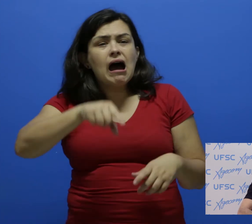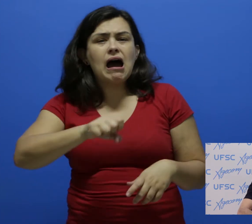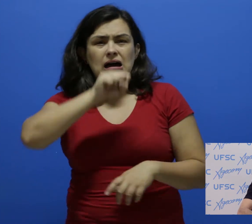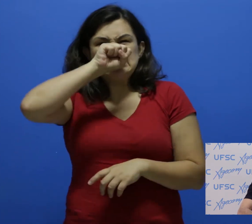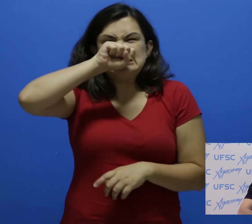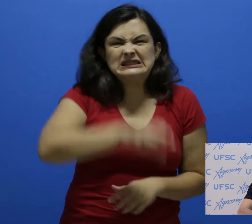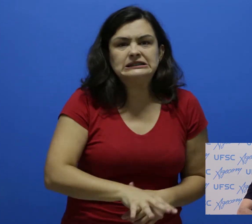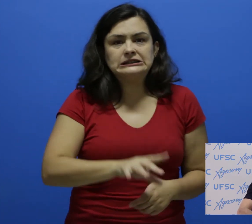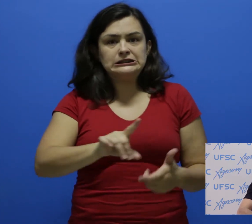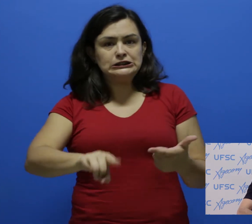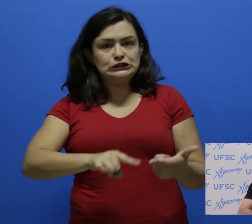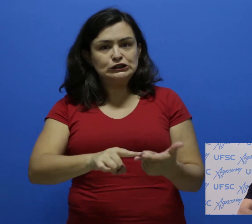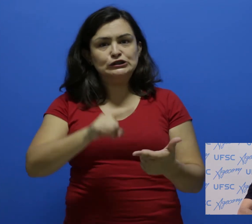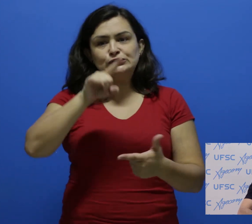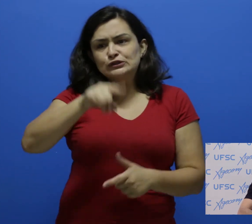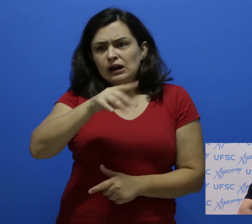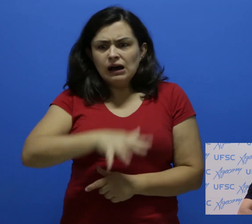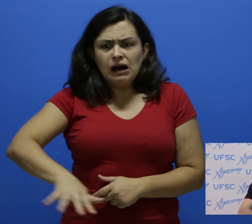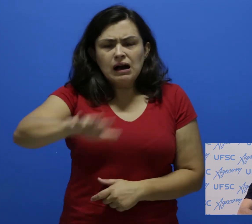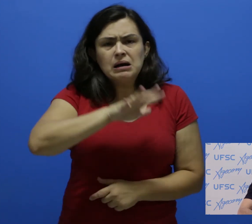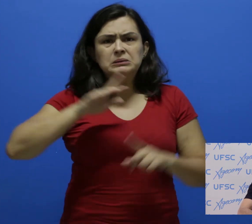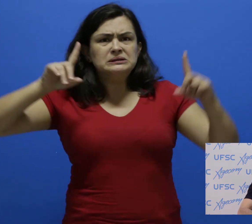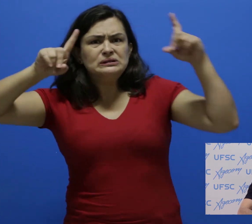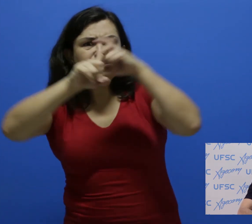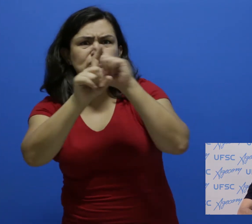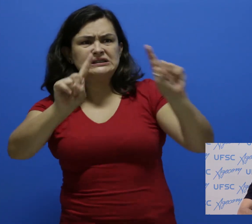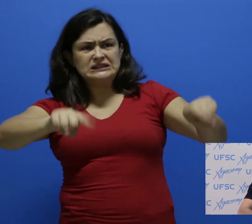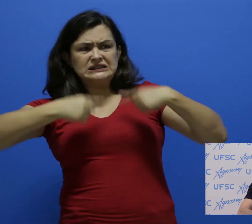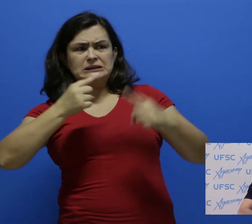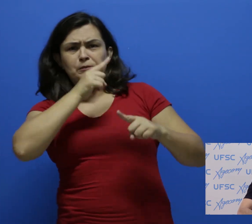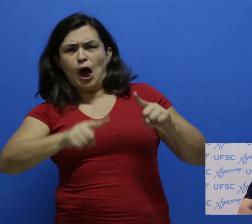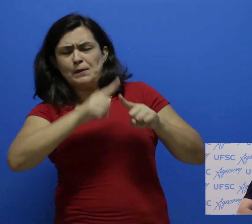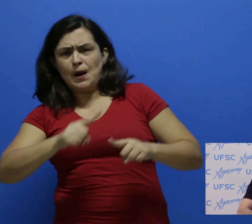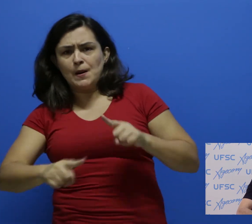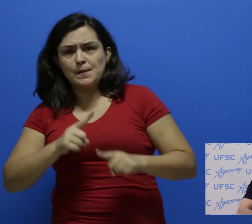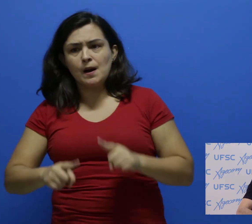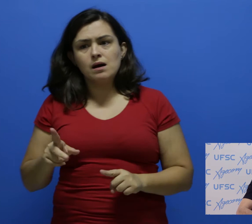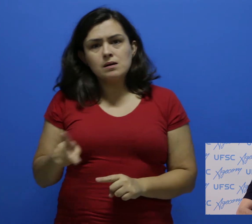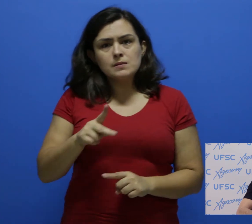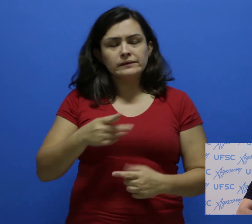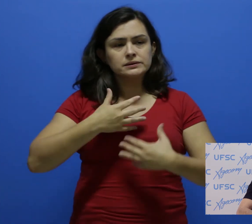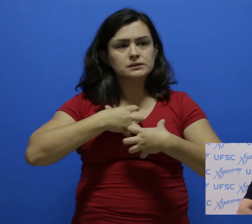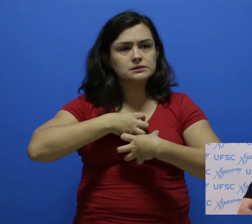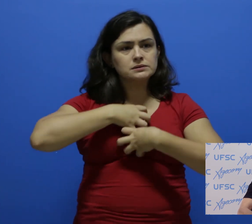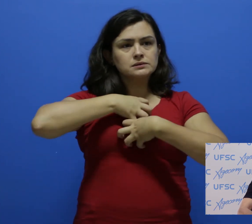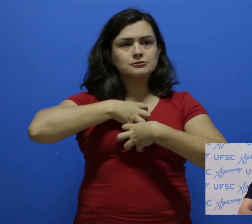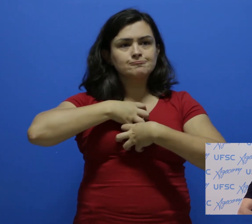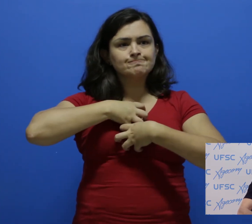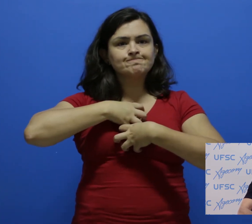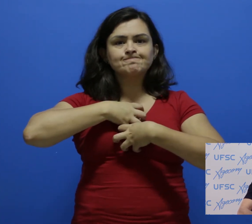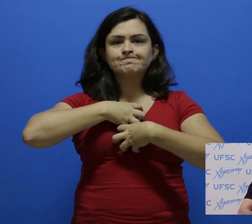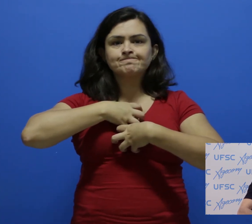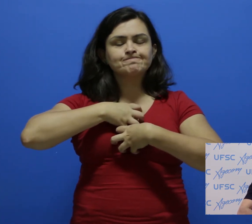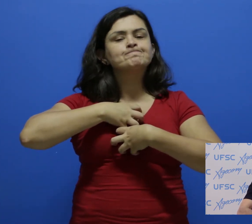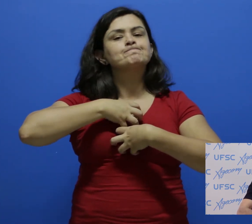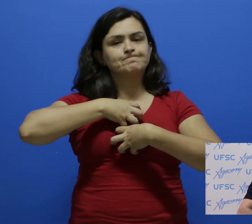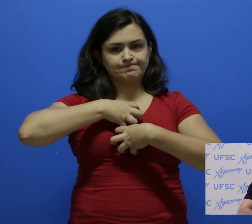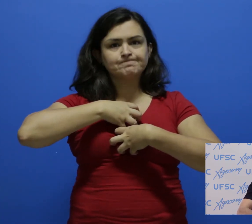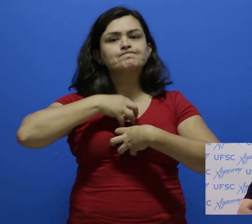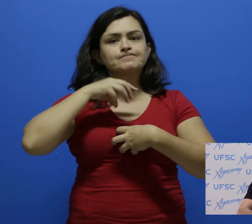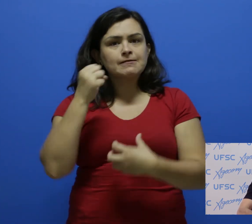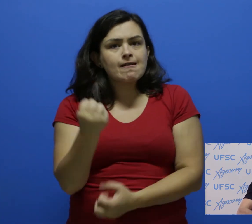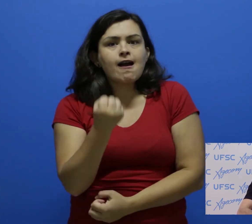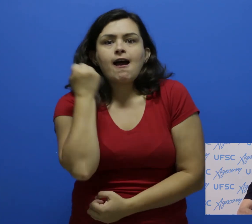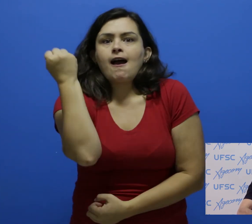um dos ataques mais severos que um professor pode receber, não importando o que ele está falando. É uma ideia